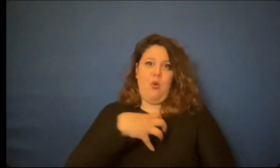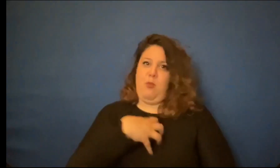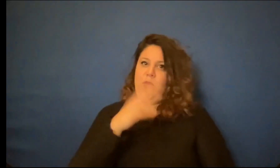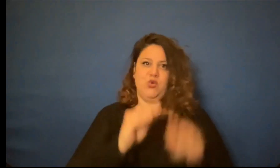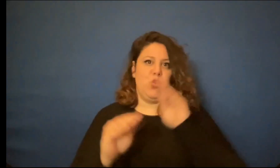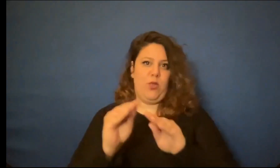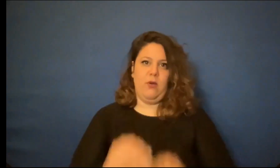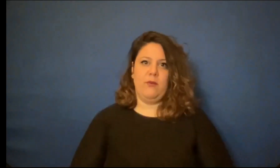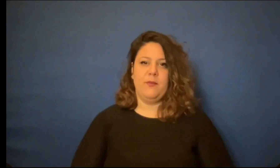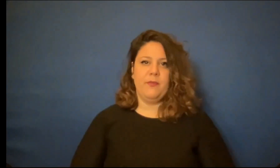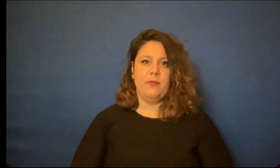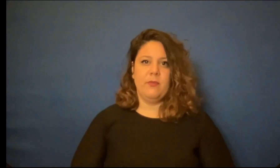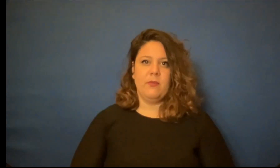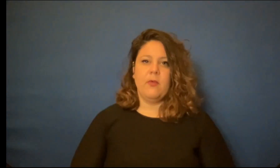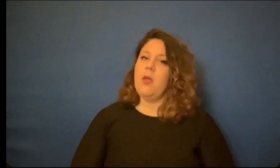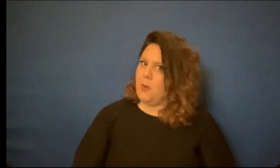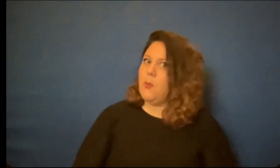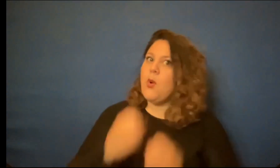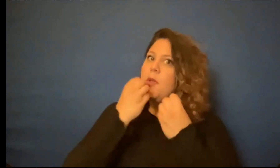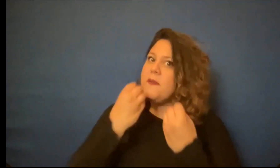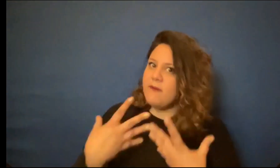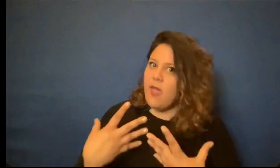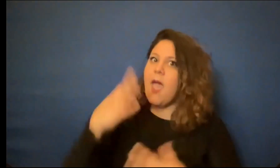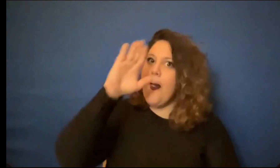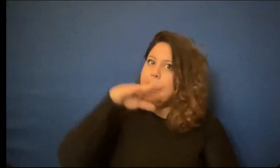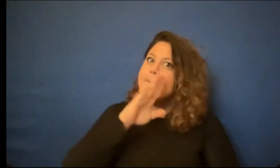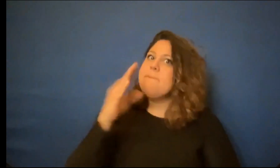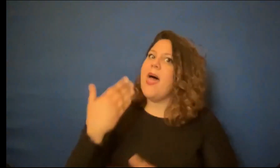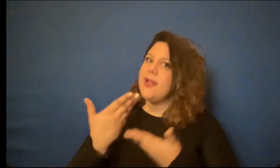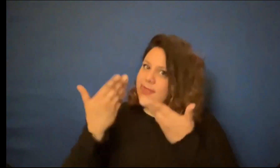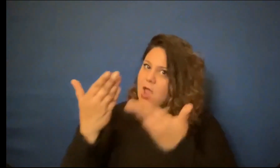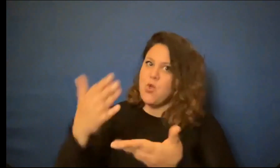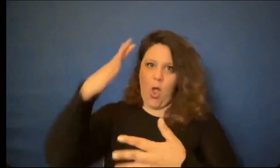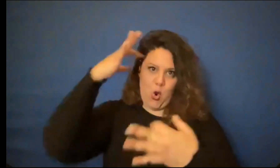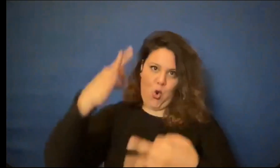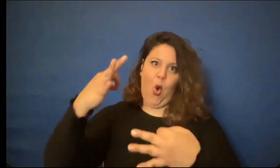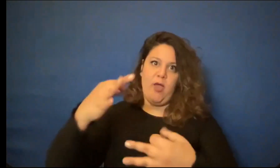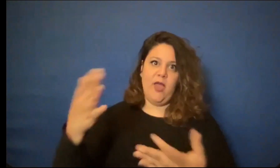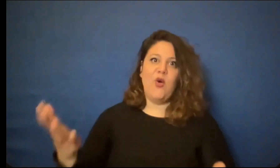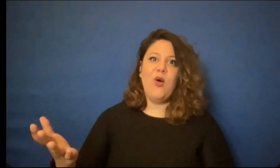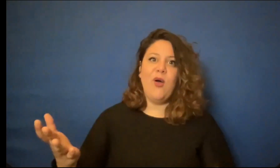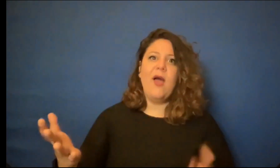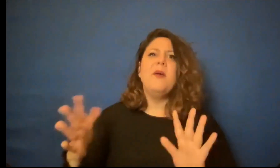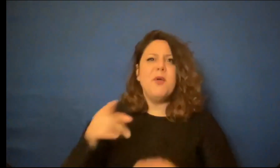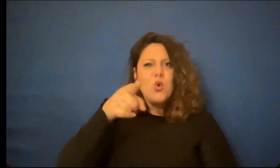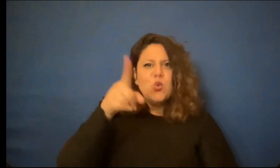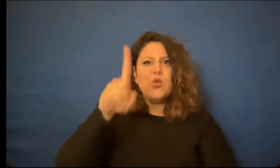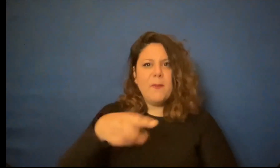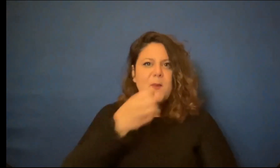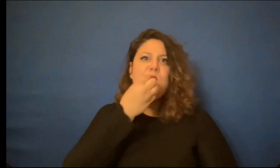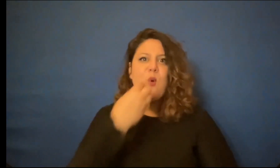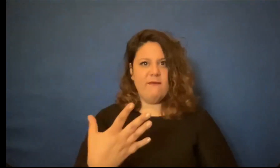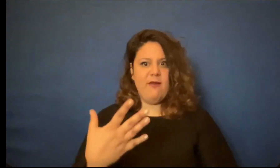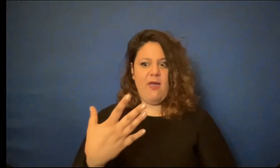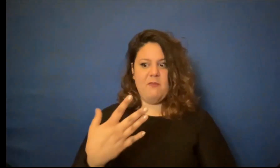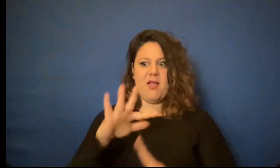Muy bien, pero tú muy bien, te quiero decir que tus padres te ayudaron, lógicamente, pero tú muy bien, lógicamente, para saber afrontar